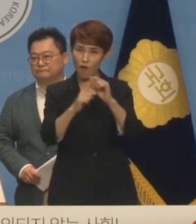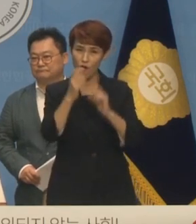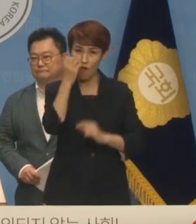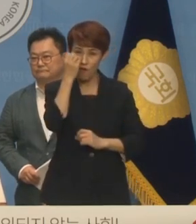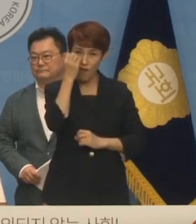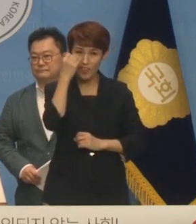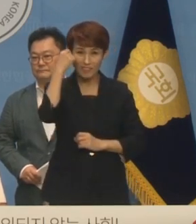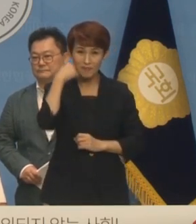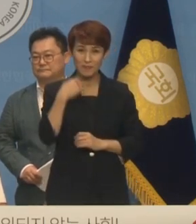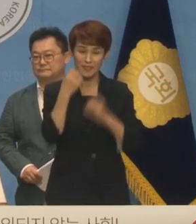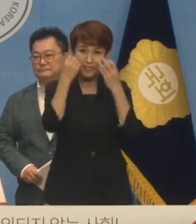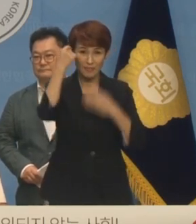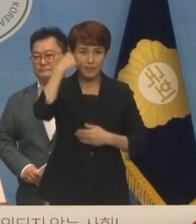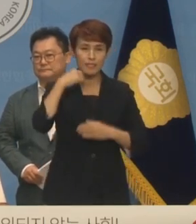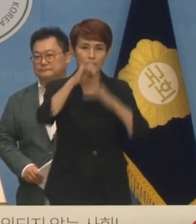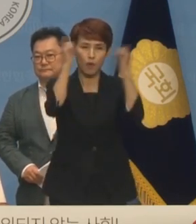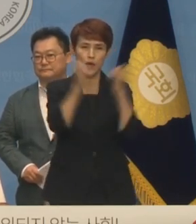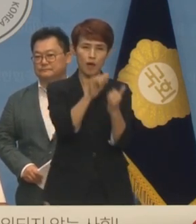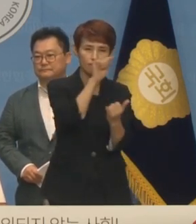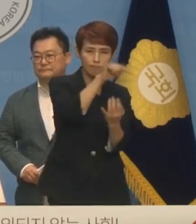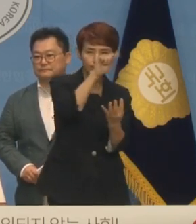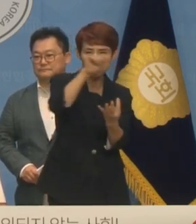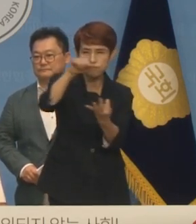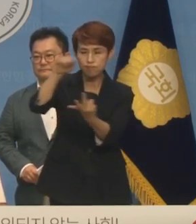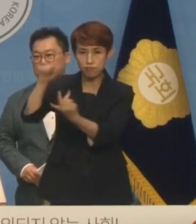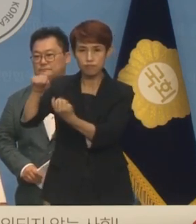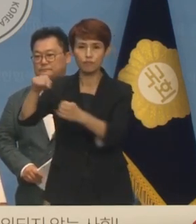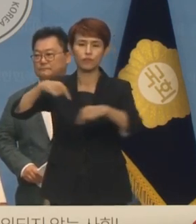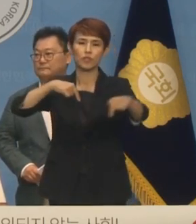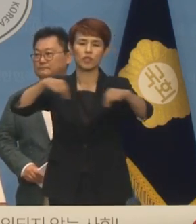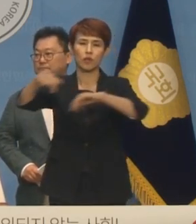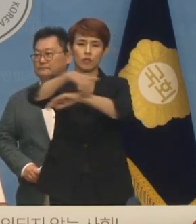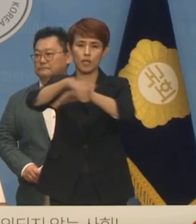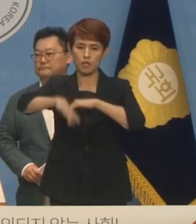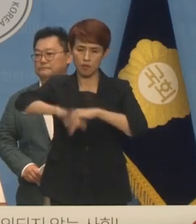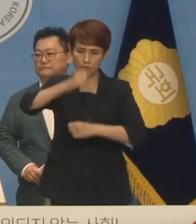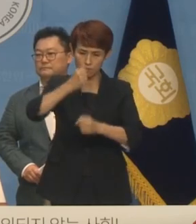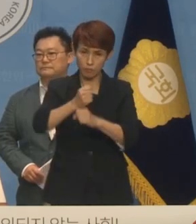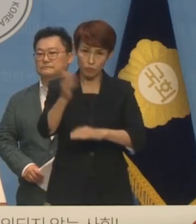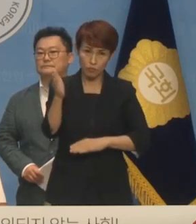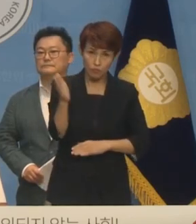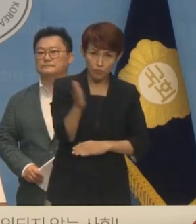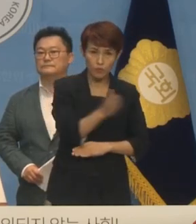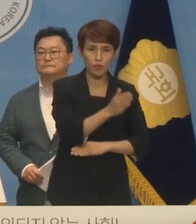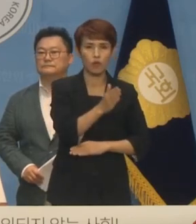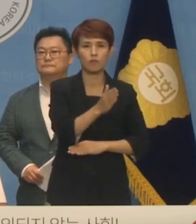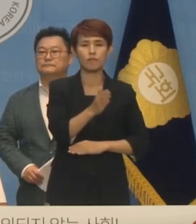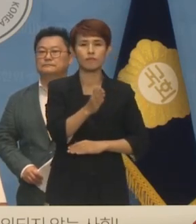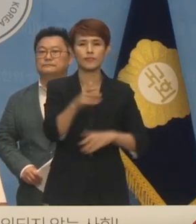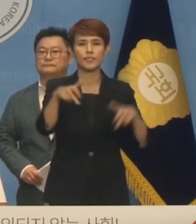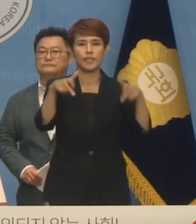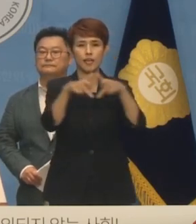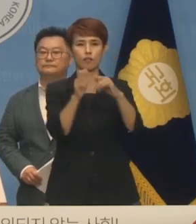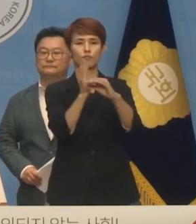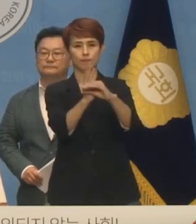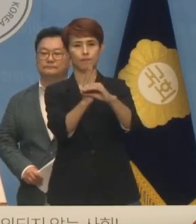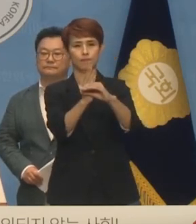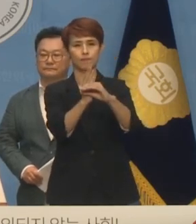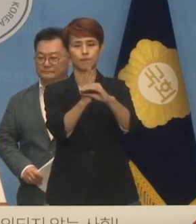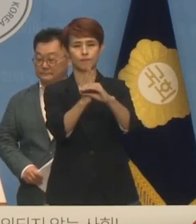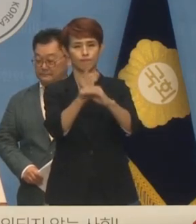우리 사회의 모든 분야에 걸쳐 특히 정책의 초기부터 일상적으로 장애 인지적 관점이 고려될 수